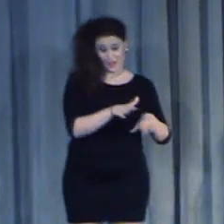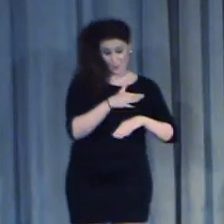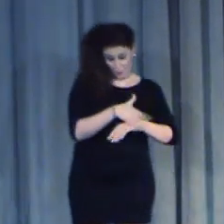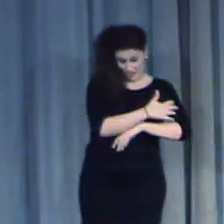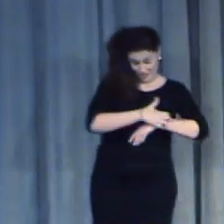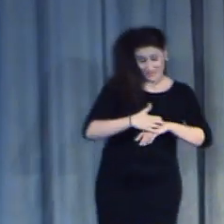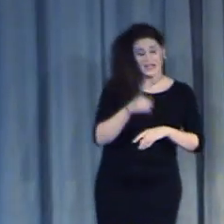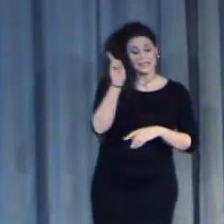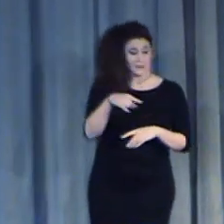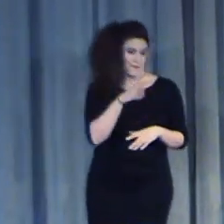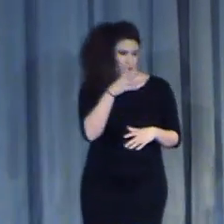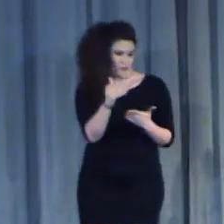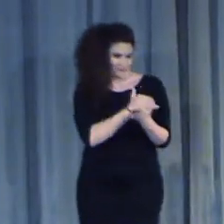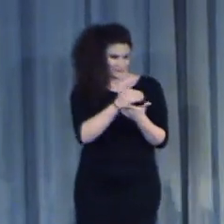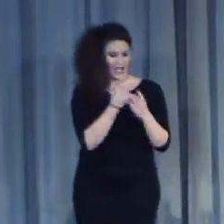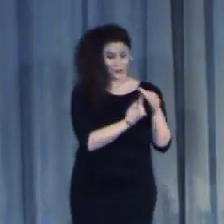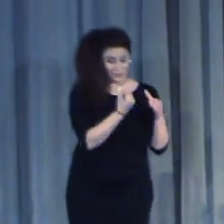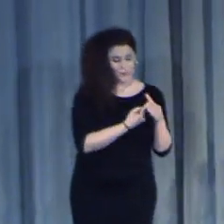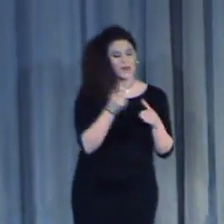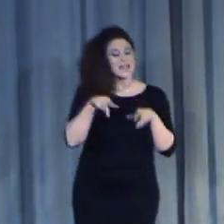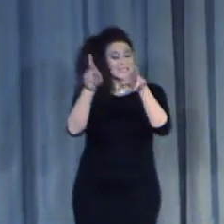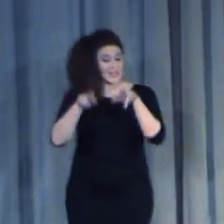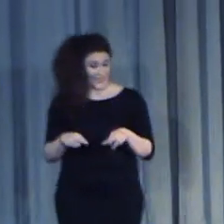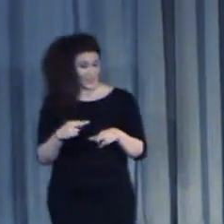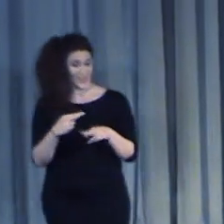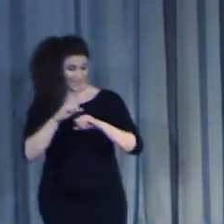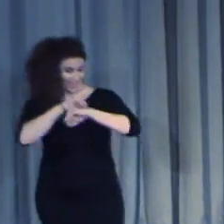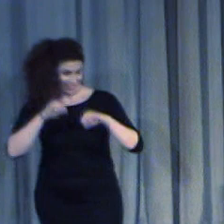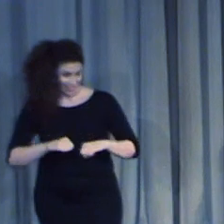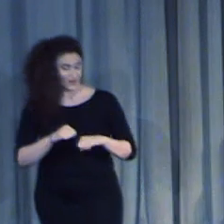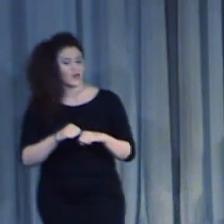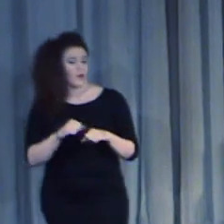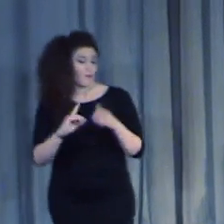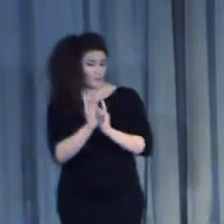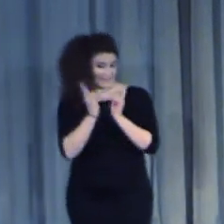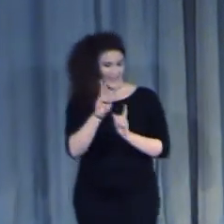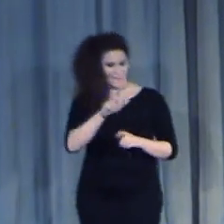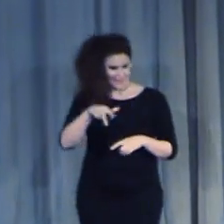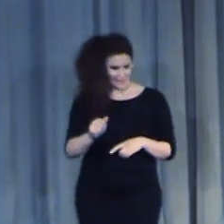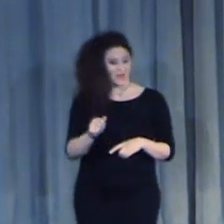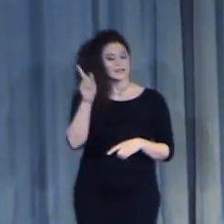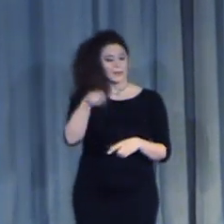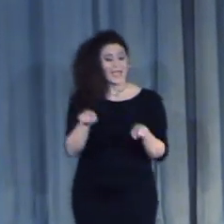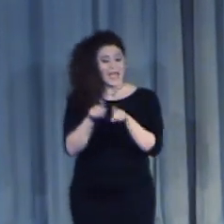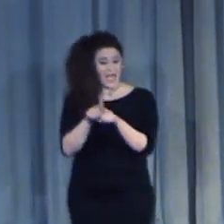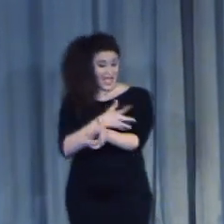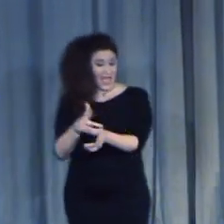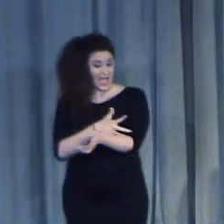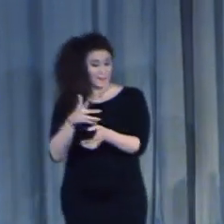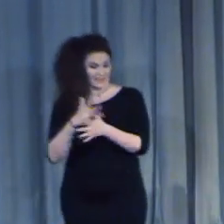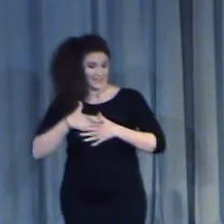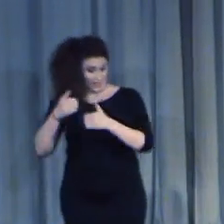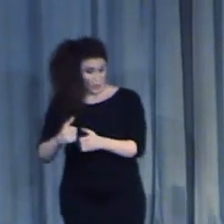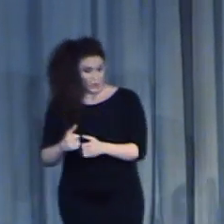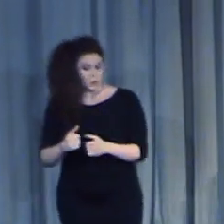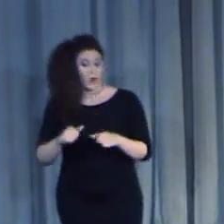del autismo, en la residencia de la Fuente La Peña. Se hizo también con la Hermandad Caridad y Salud, por primera vez y